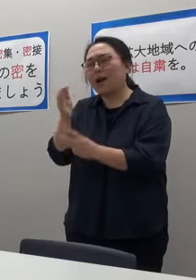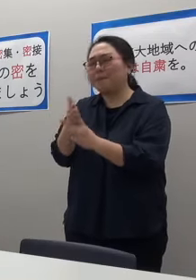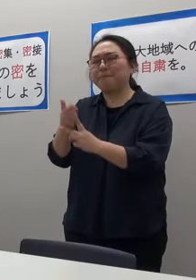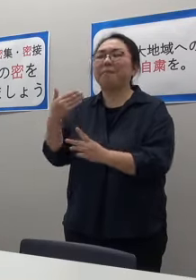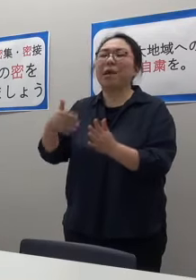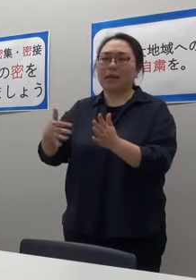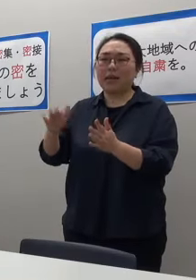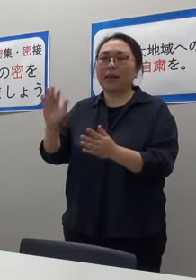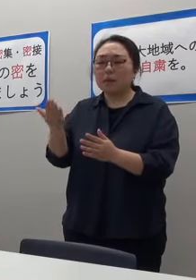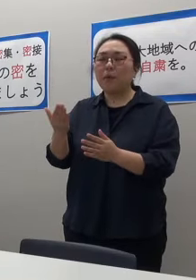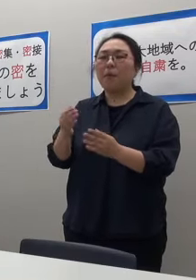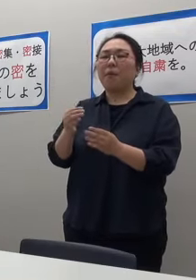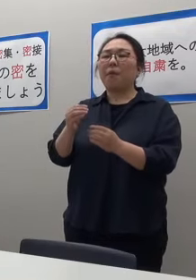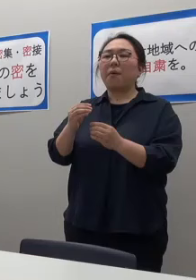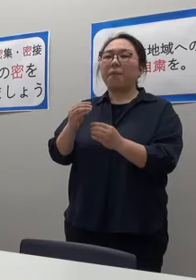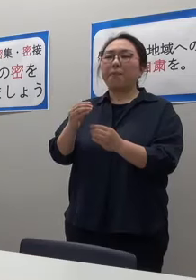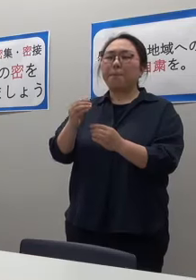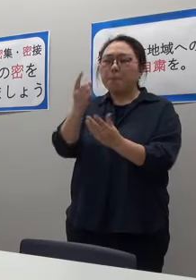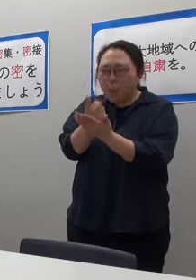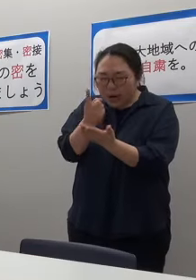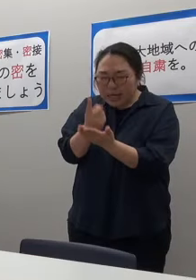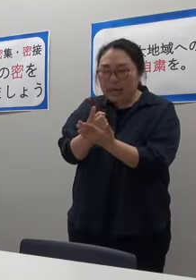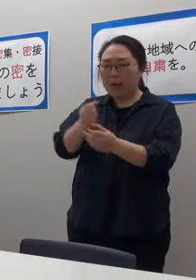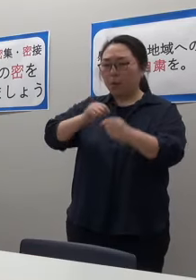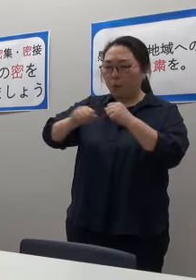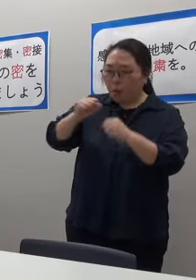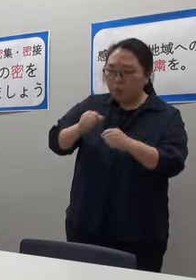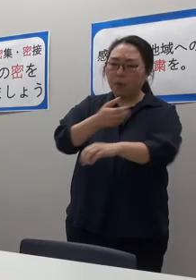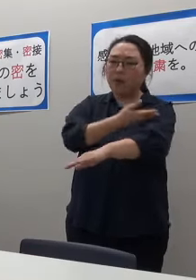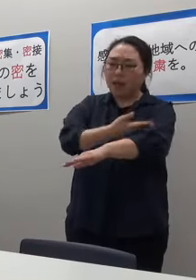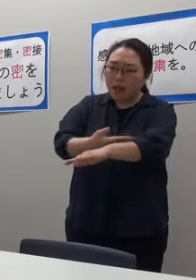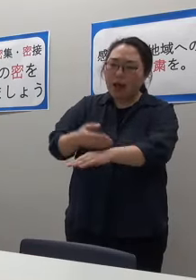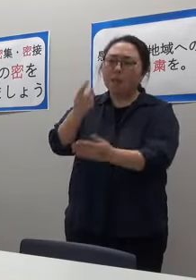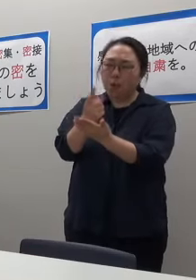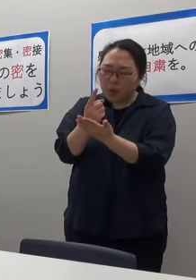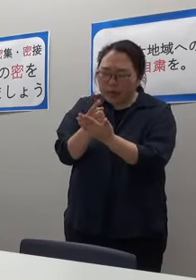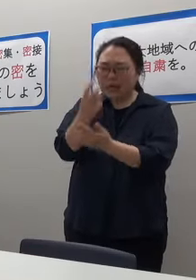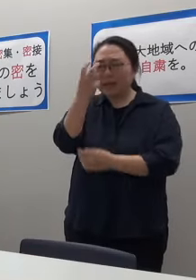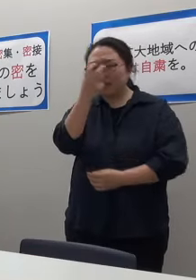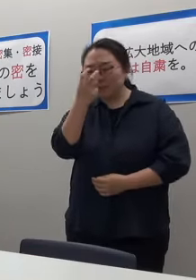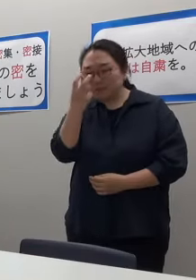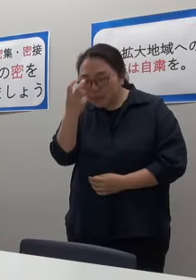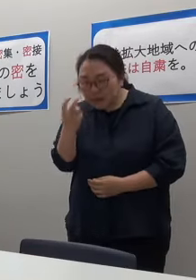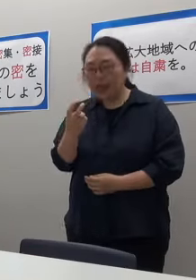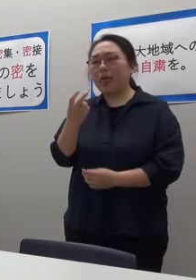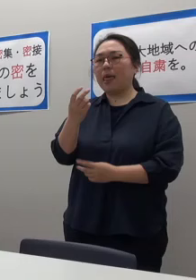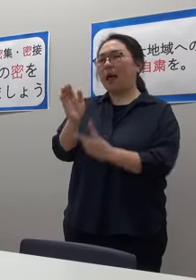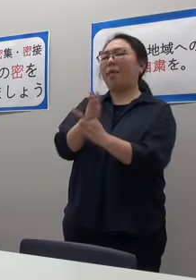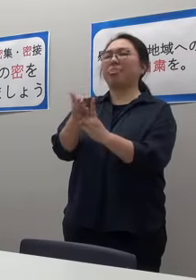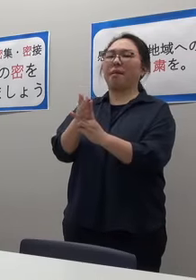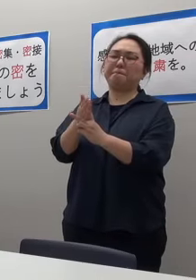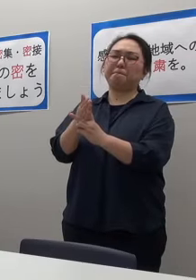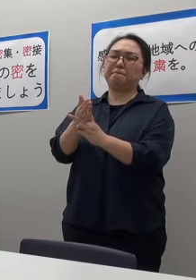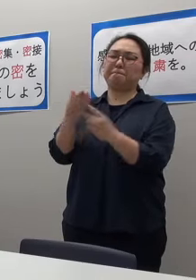のもう一回ですね、行動とかそういうものを全部こうもう一回洗い直してですね、それでやっぱり評価せざるを得ないかな